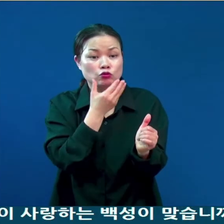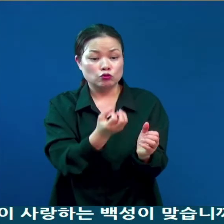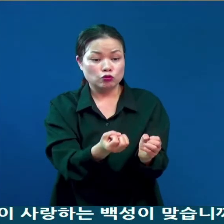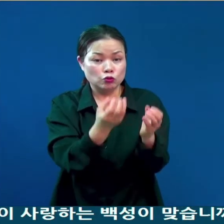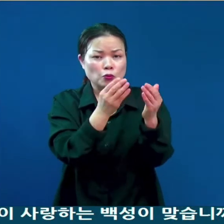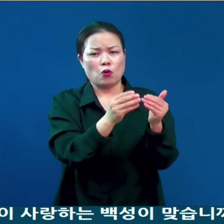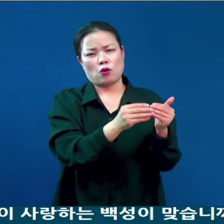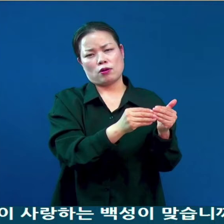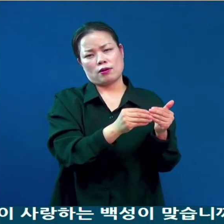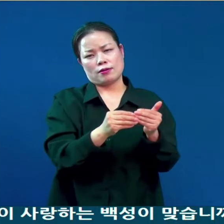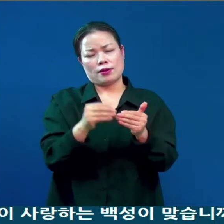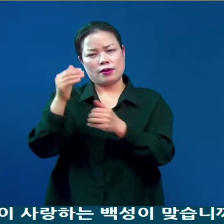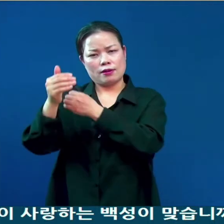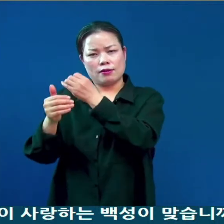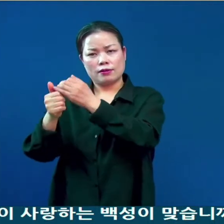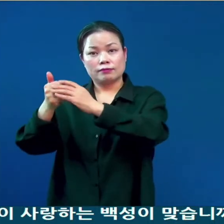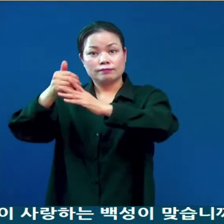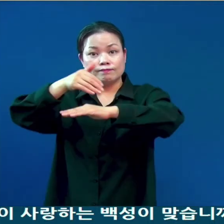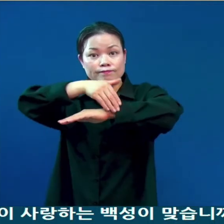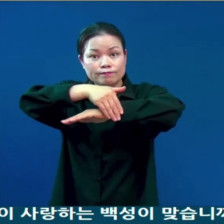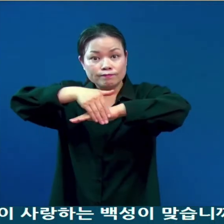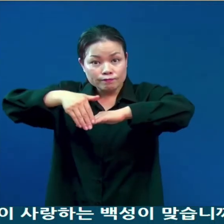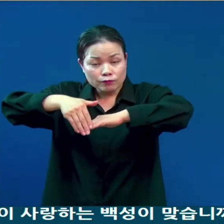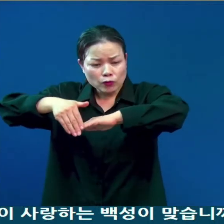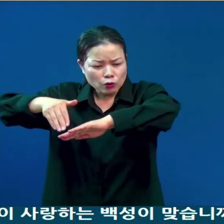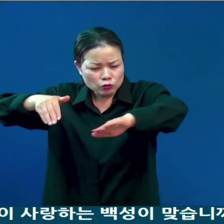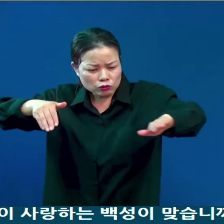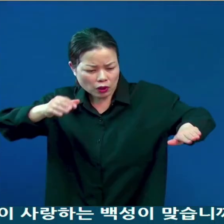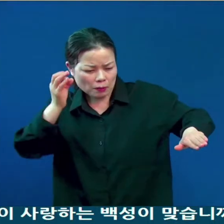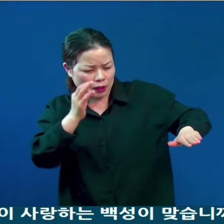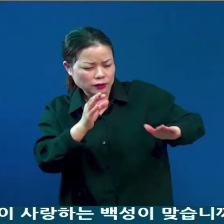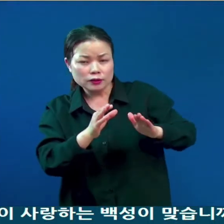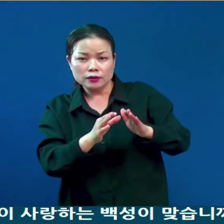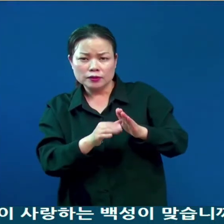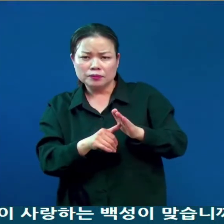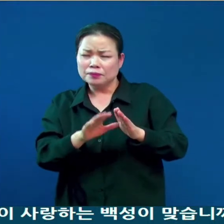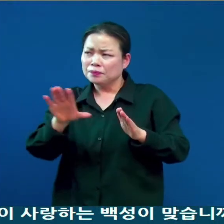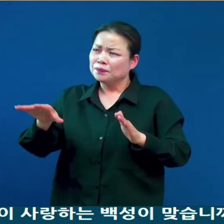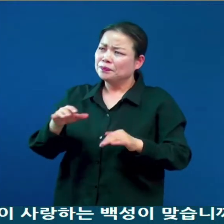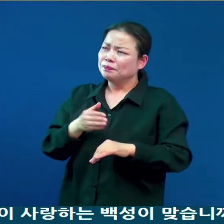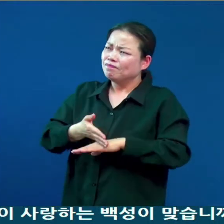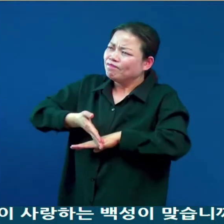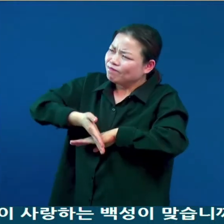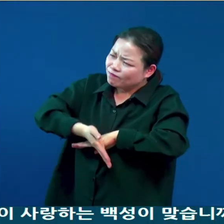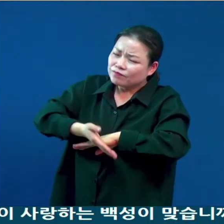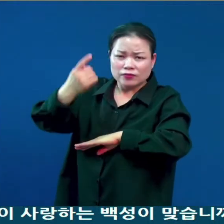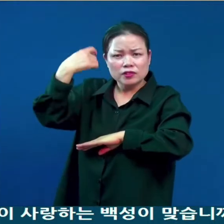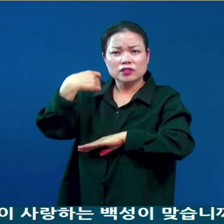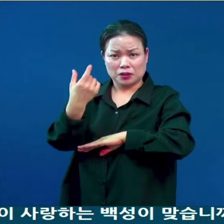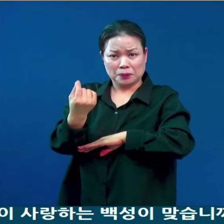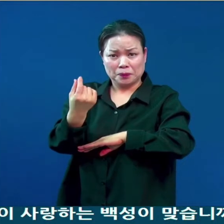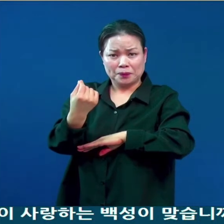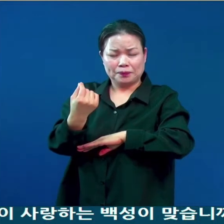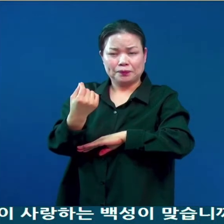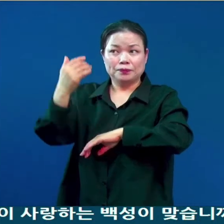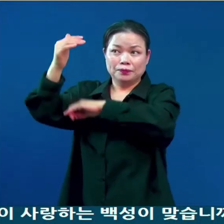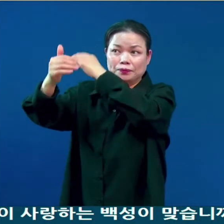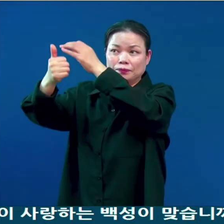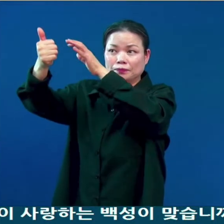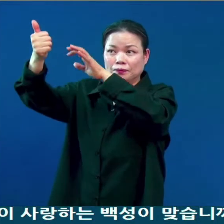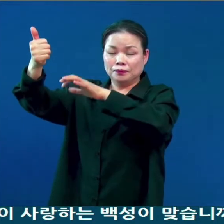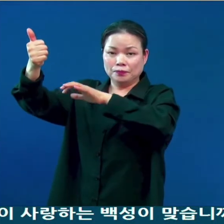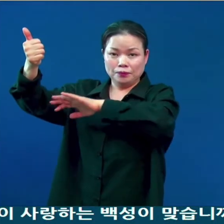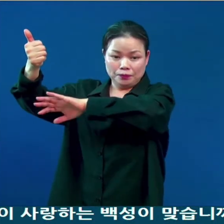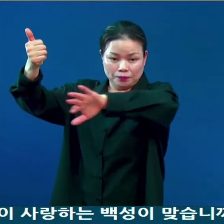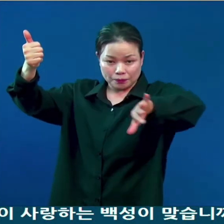가운데로 이끄시기 위한 그 하나님의 섭리는 우리가 볼 때는 그것이 때로는 늦는 것 같아 보이지만, 언제나 하나님 편에서 우리